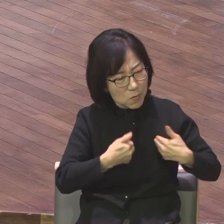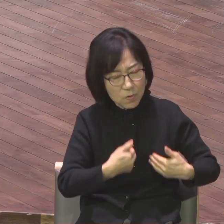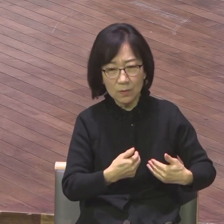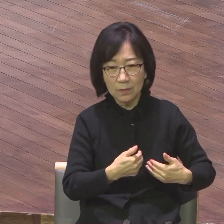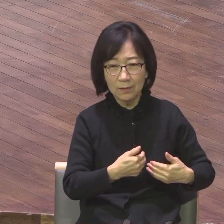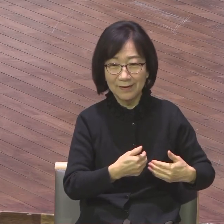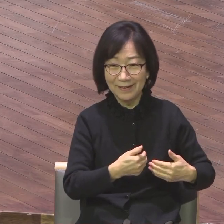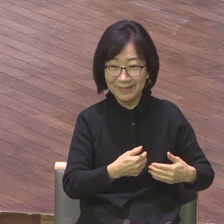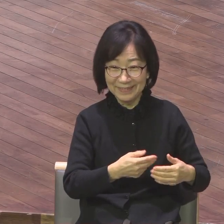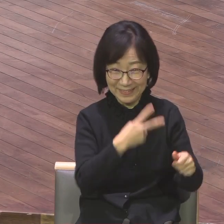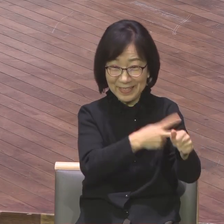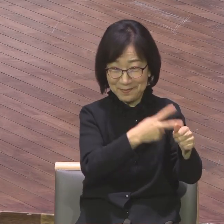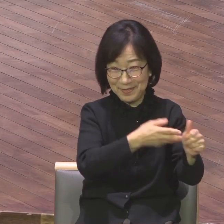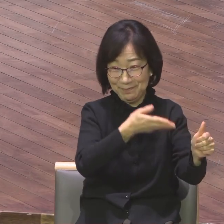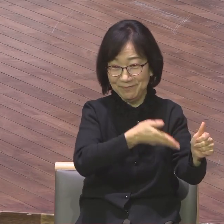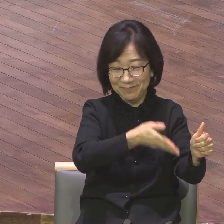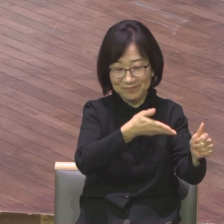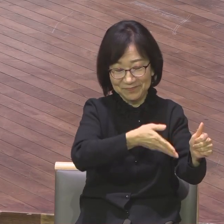질문이죠.